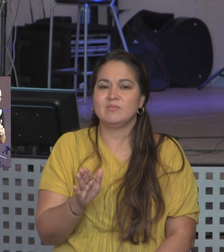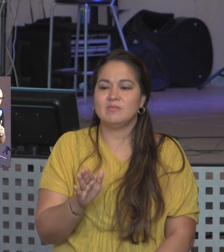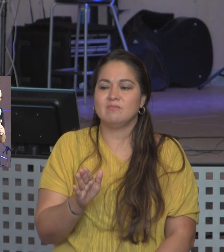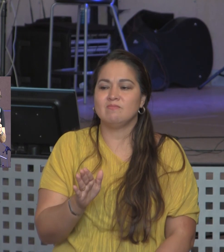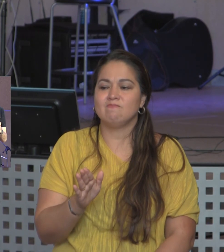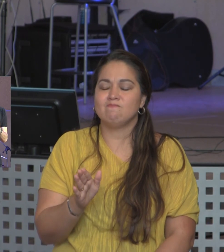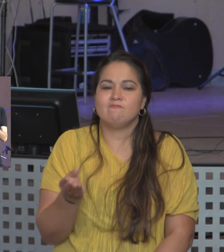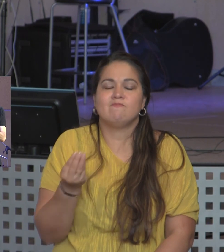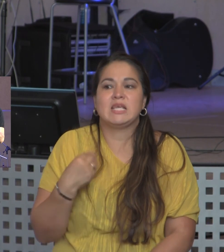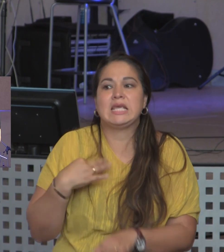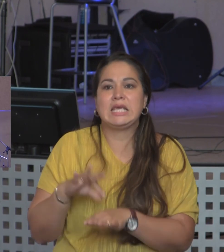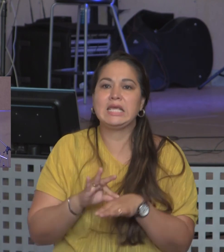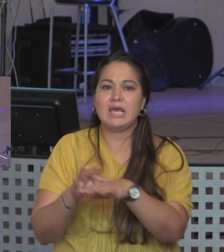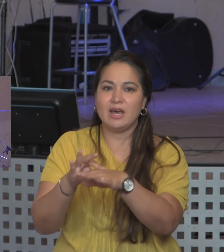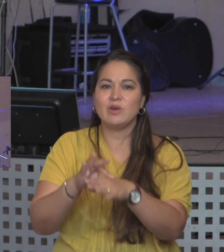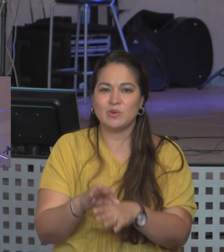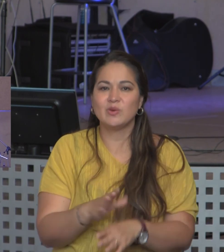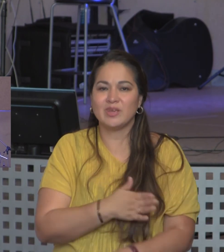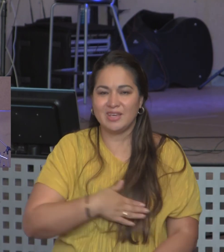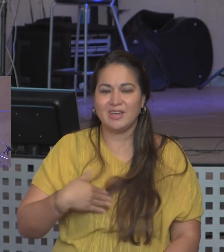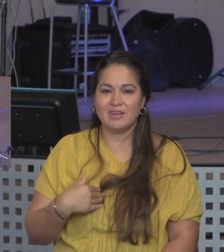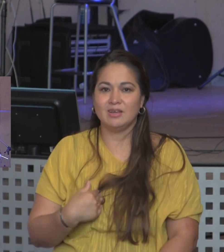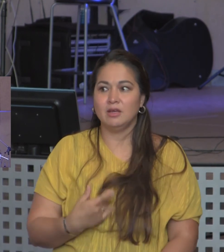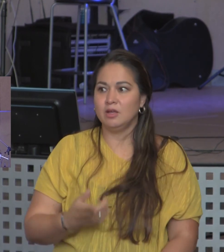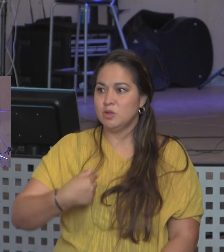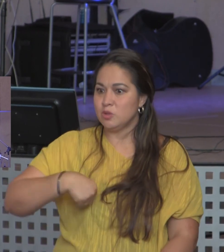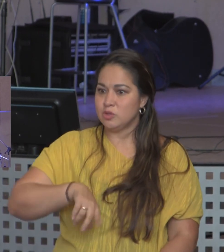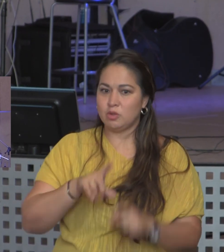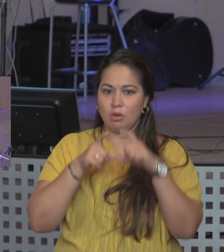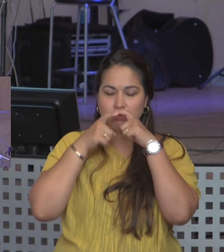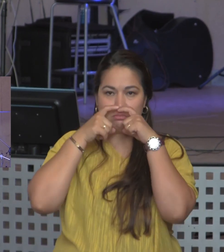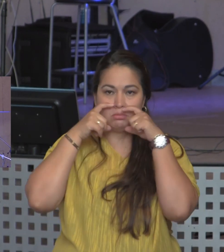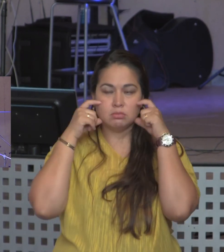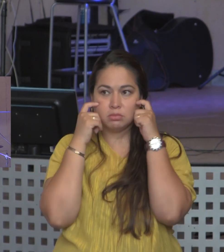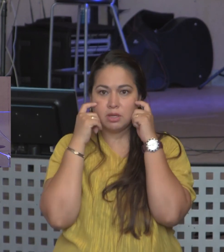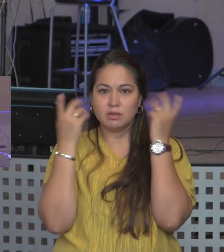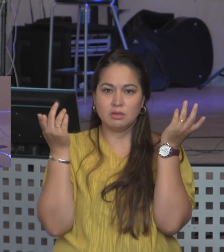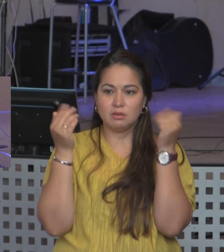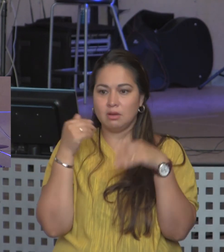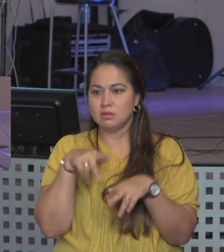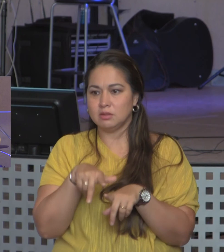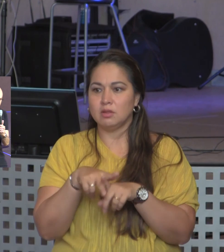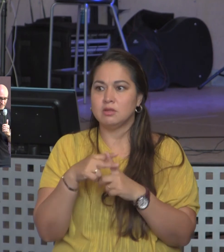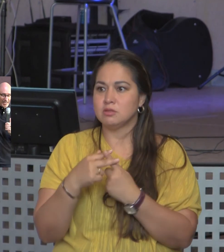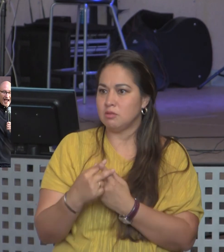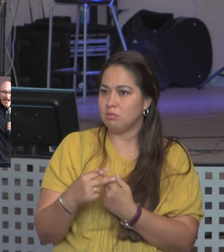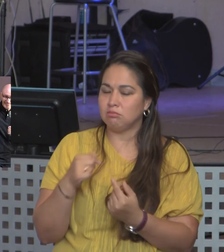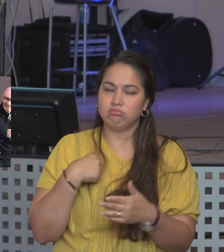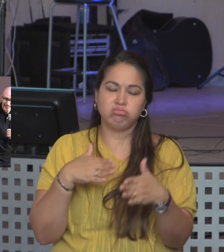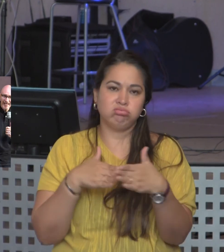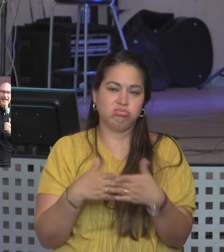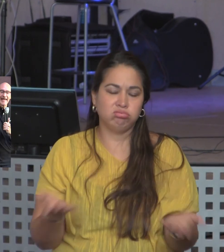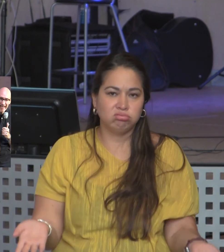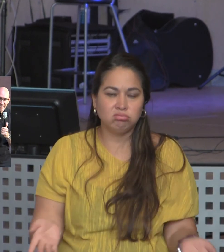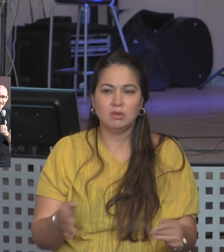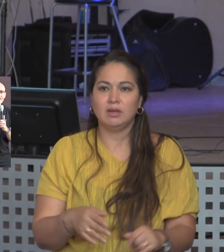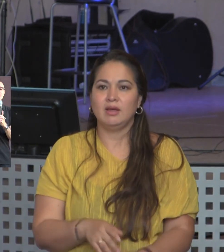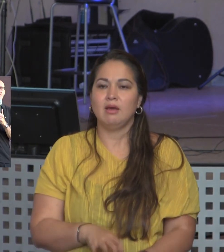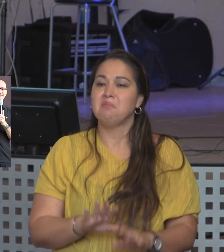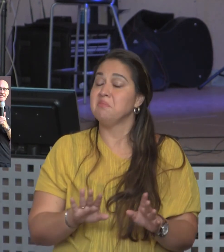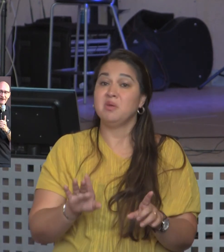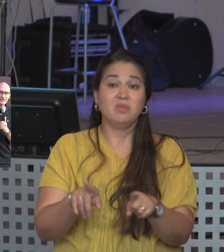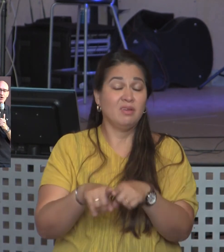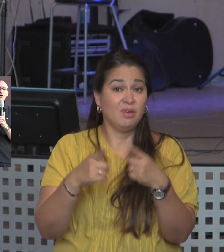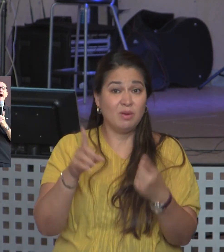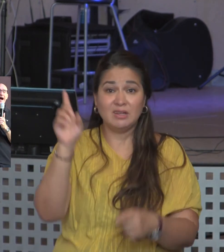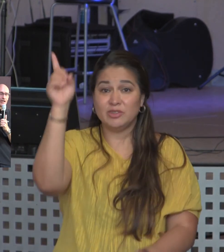podemos juntarnos, tenemos que estar con la mascarilla. Hay un montón de dificultades en todo esto, pero aún así Él